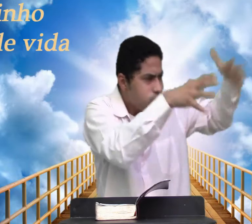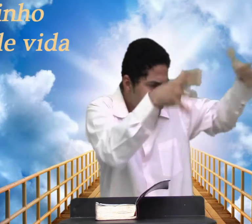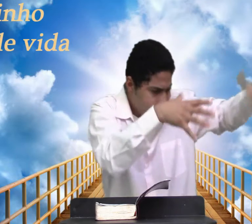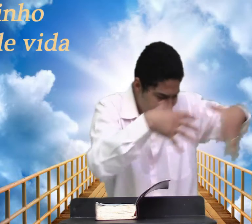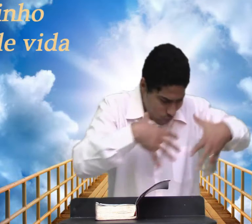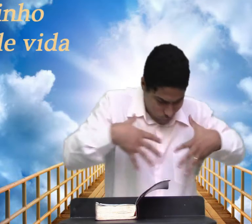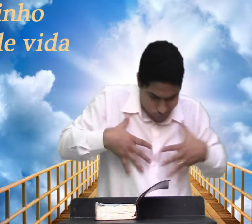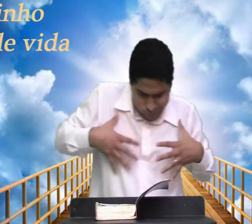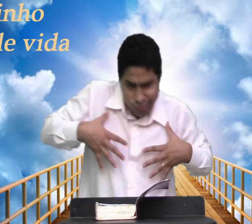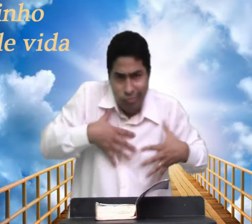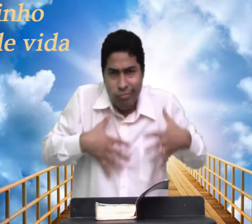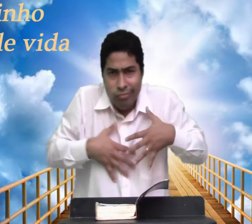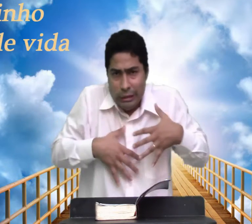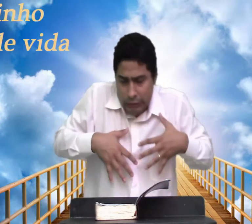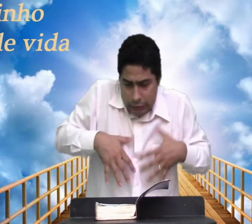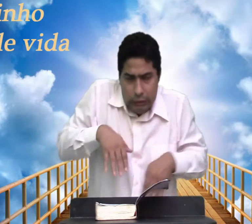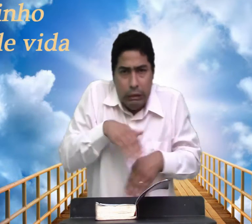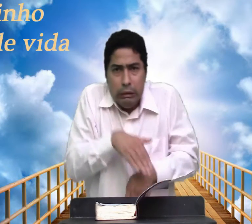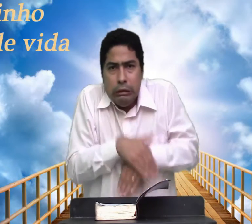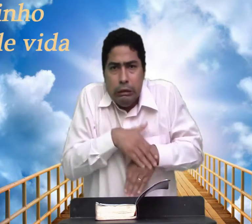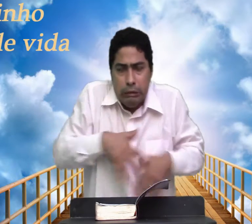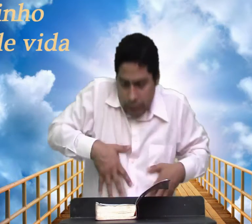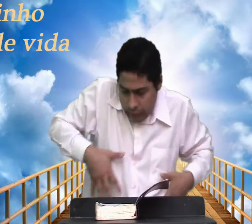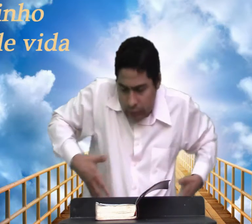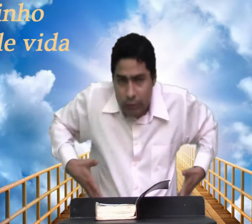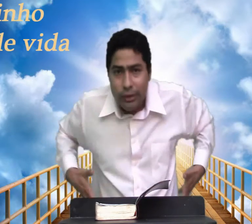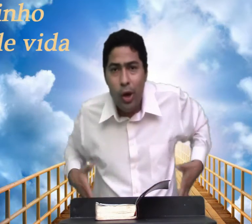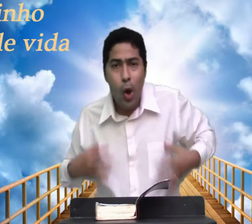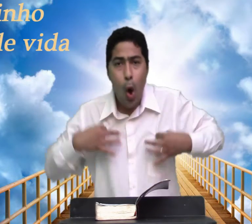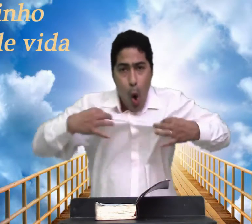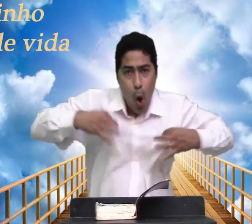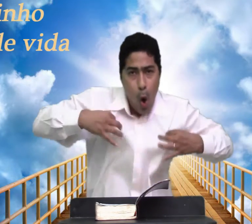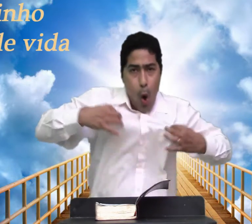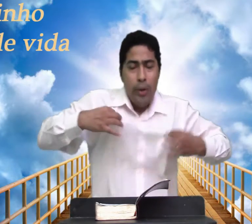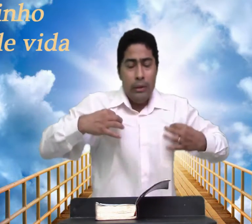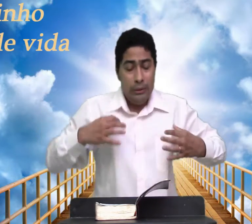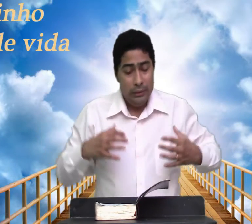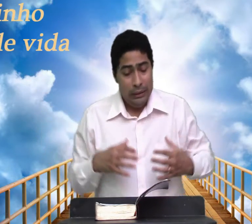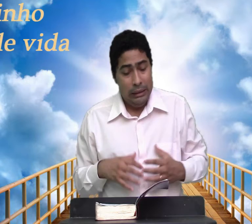si cintas para se vestir, roupas para se vestir.